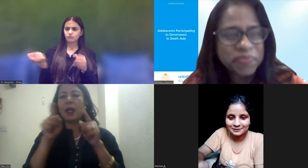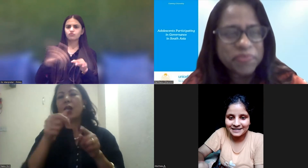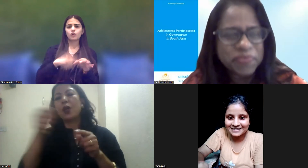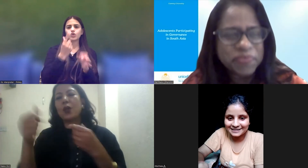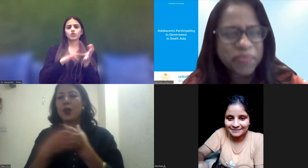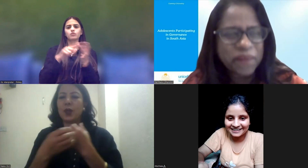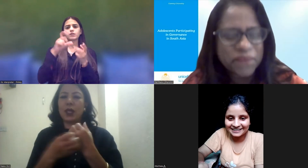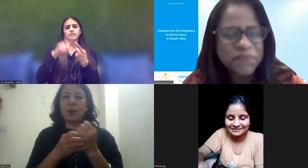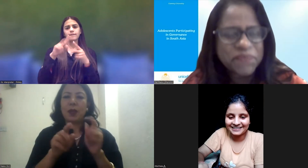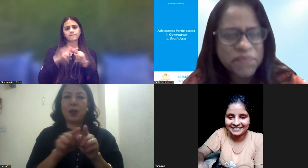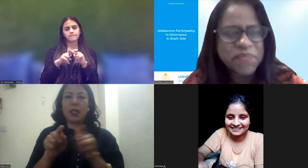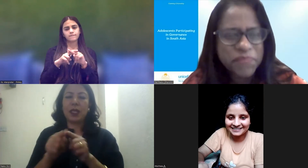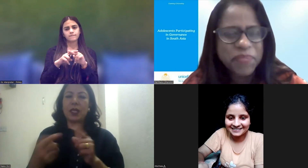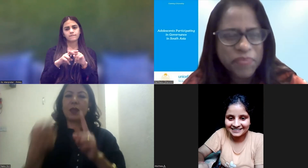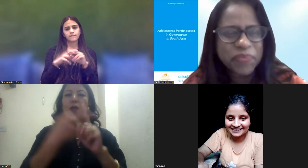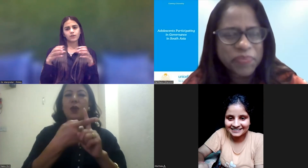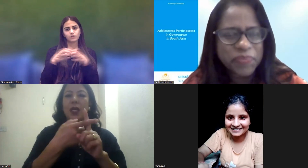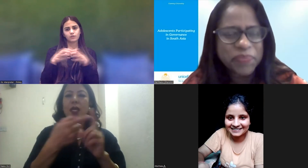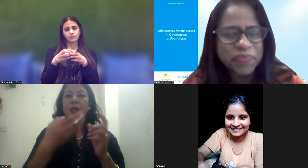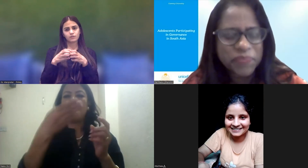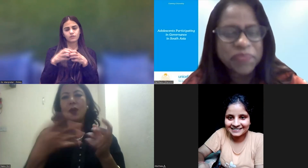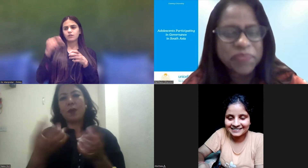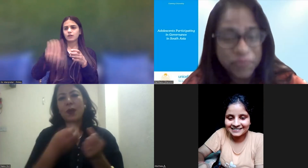हुन पाइन्छ कि पाइदैन भनेर।